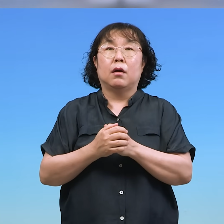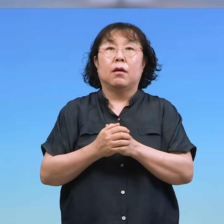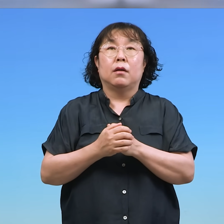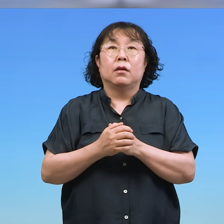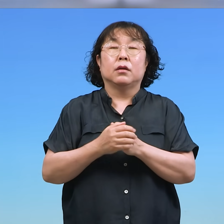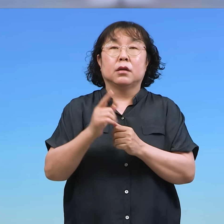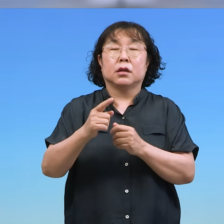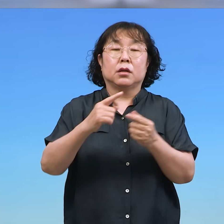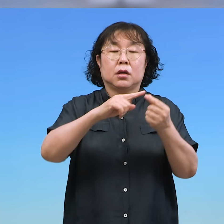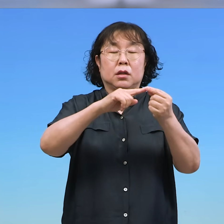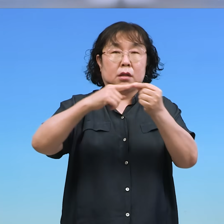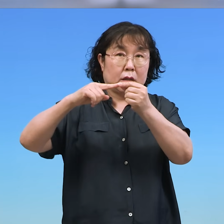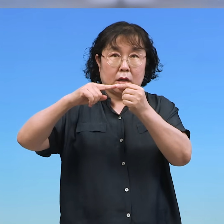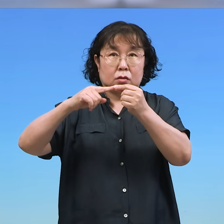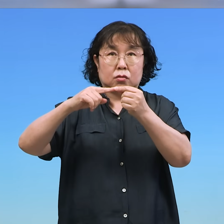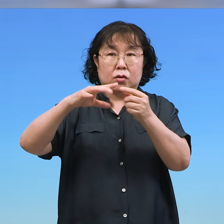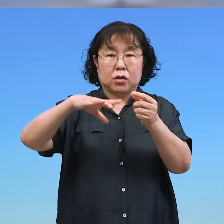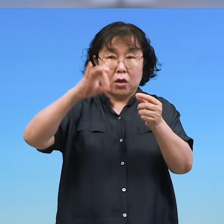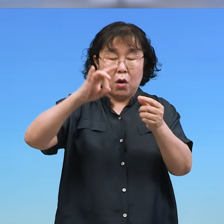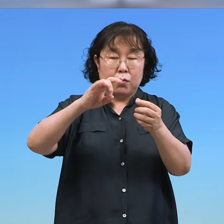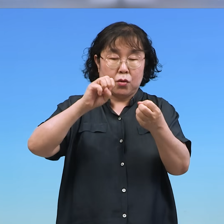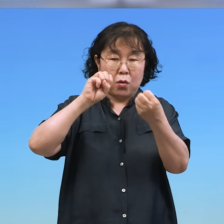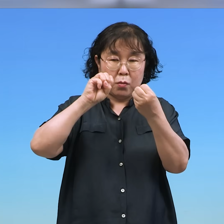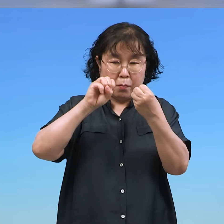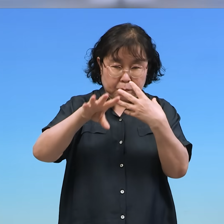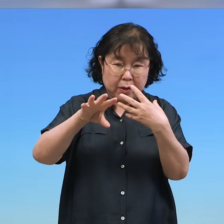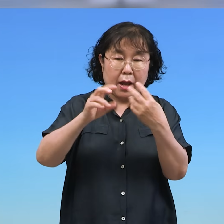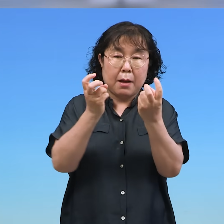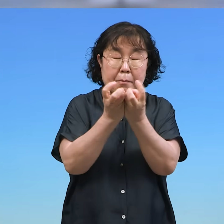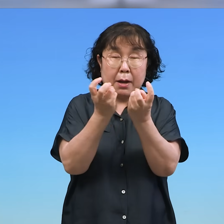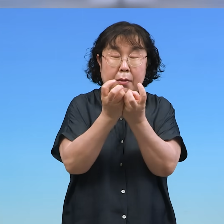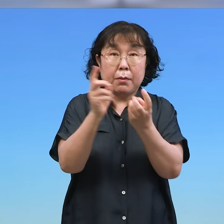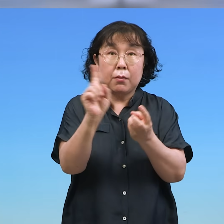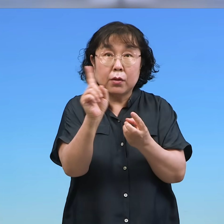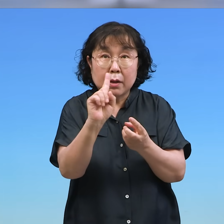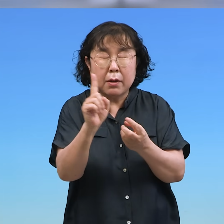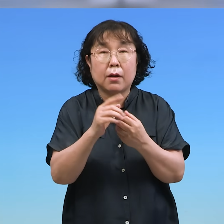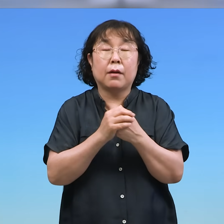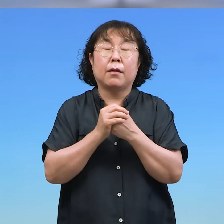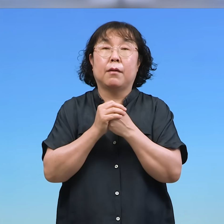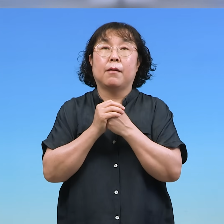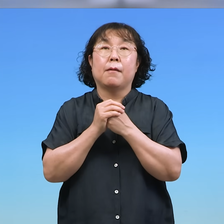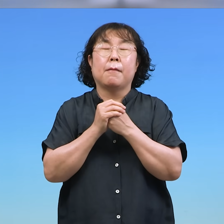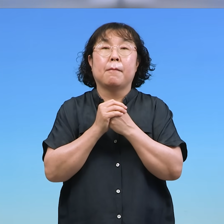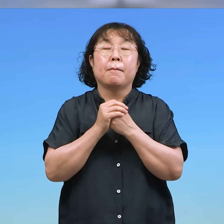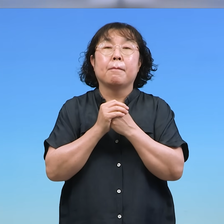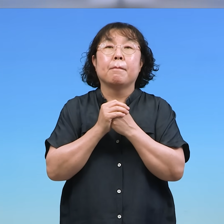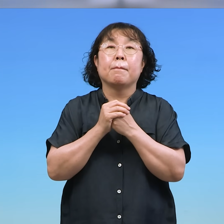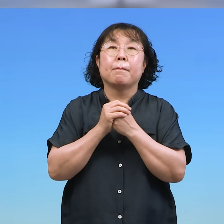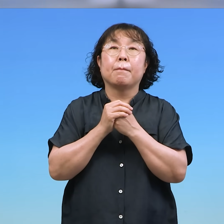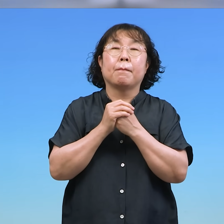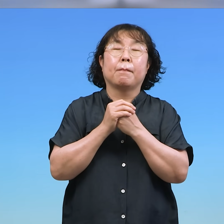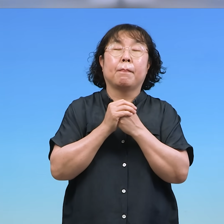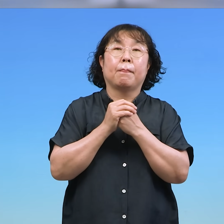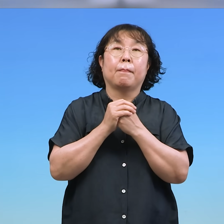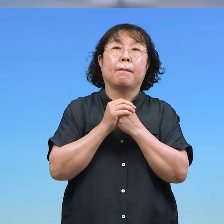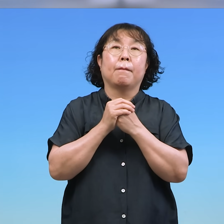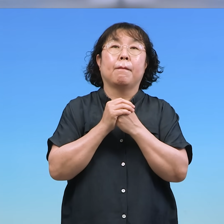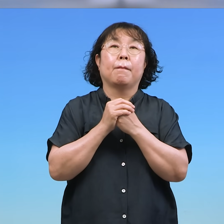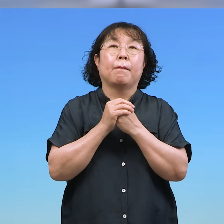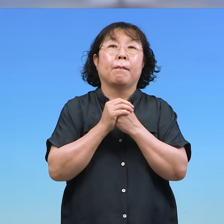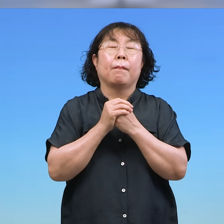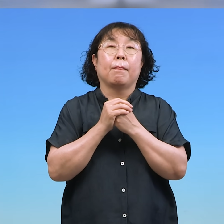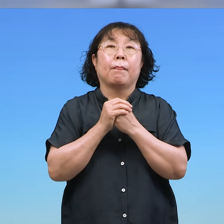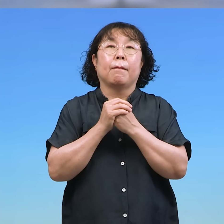나와 있던 이게 참 눈에 띄었습니다. 이번에 대안이 뭐냐, 이 집단 불안증이 지금 있는 상황인데 어떻게 하면 좋으냐 할